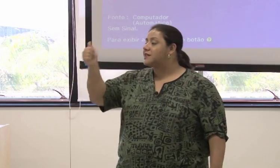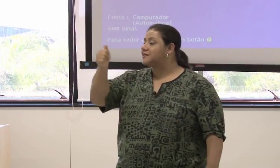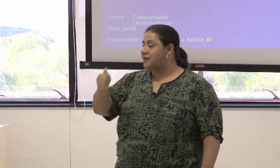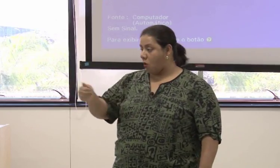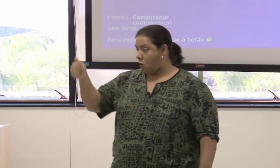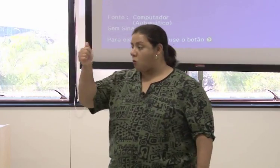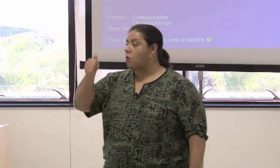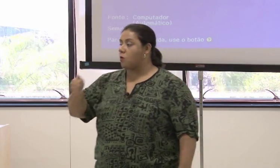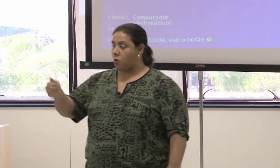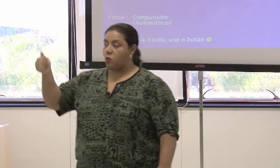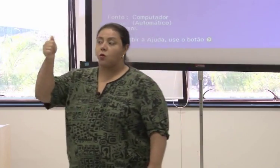Associação.